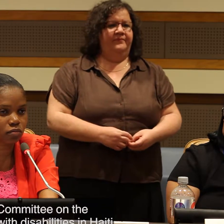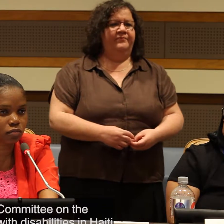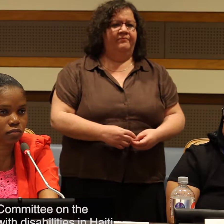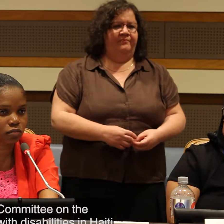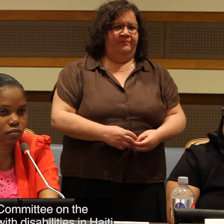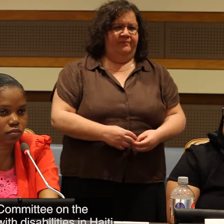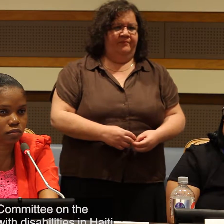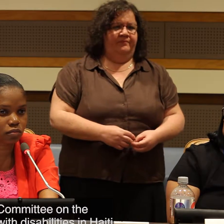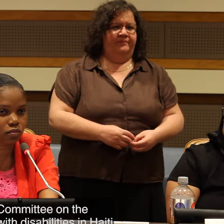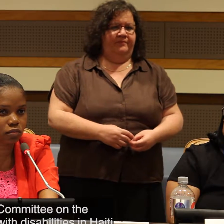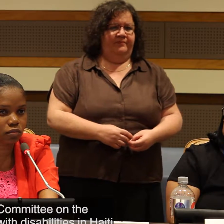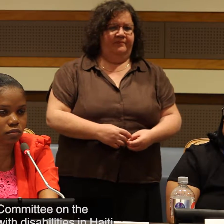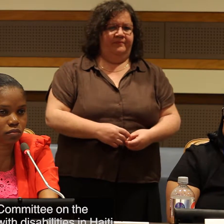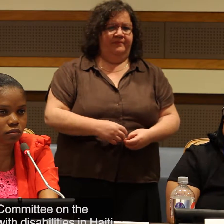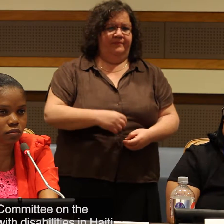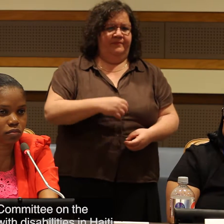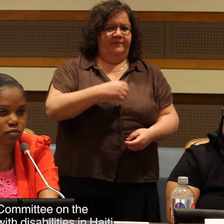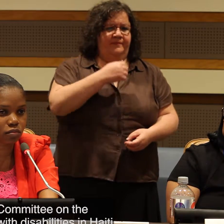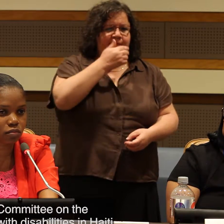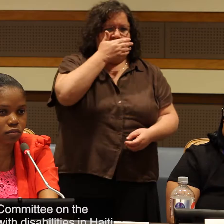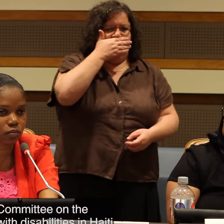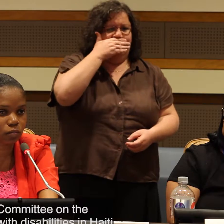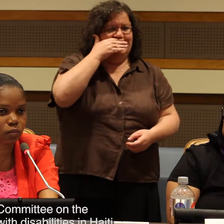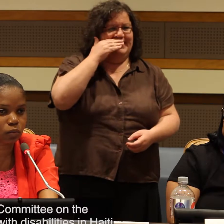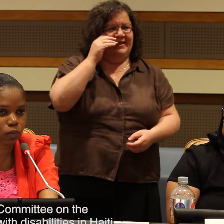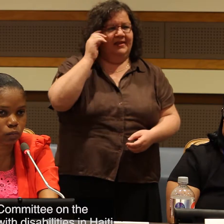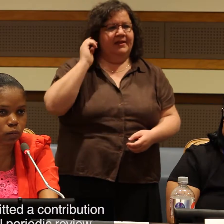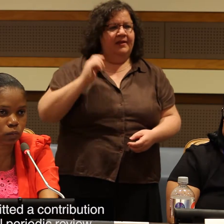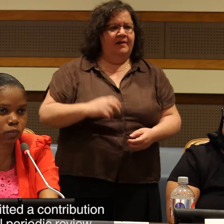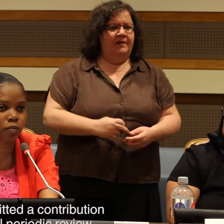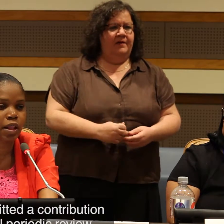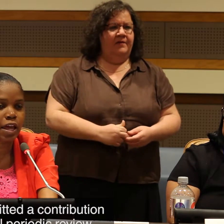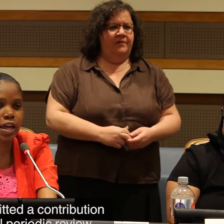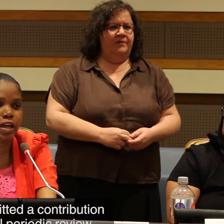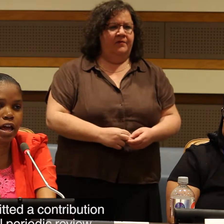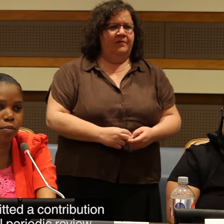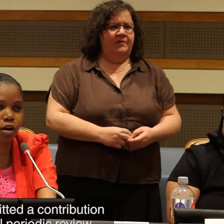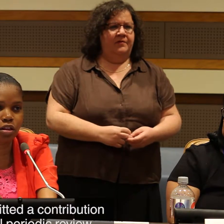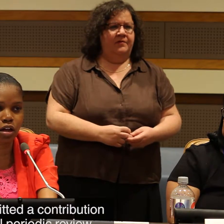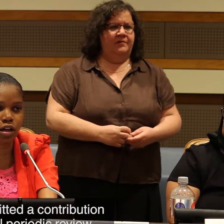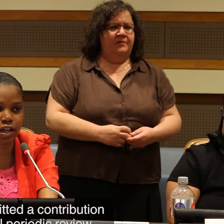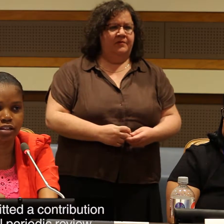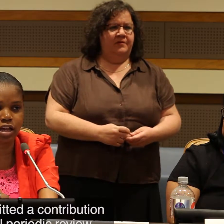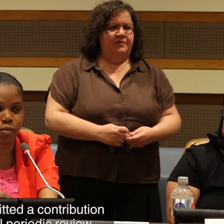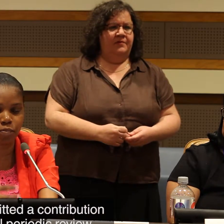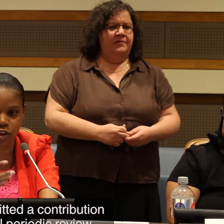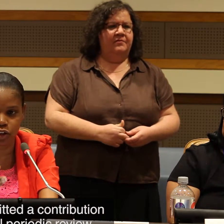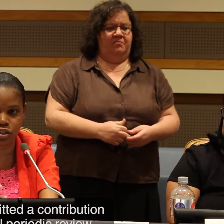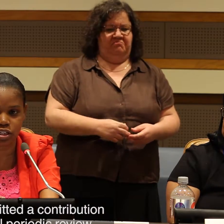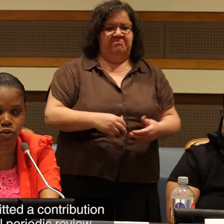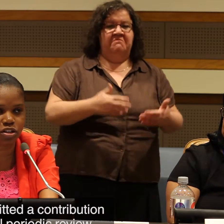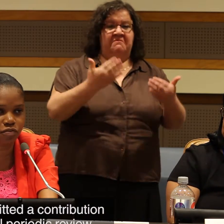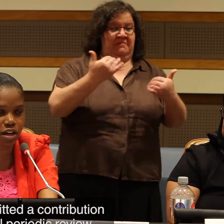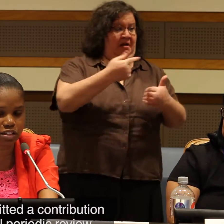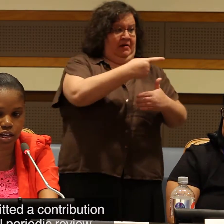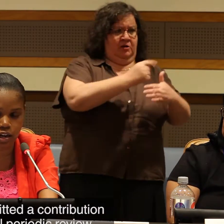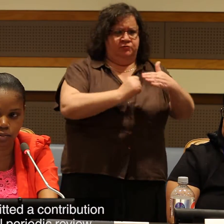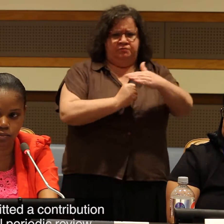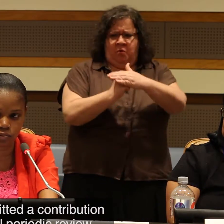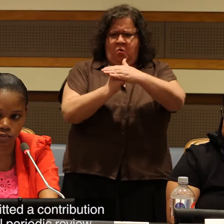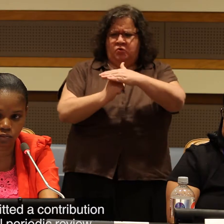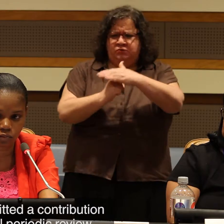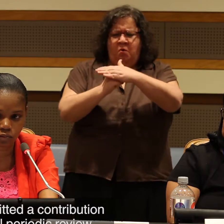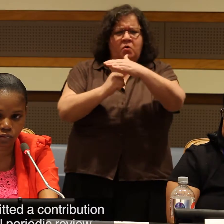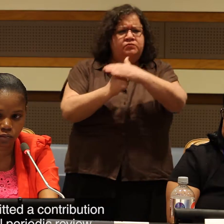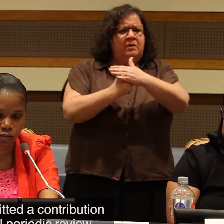on the situation of women with disabilities in Haiti. Et également dans un examen périodique universel.